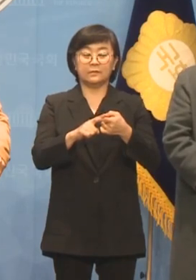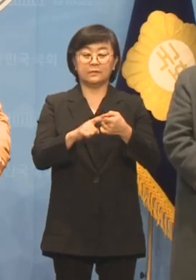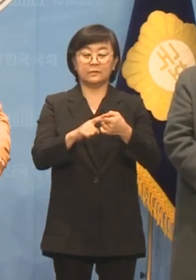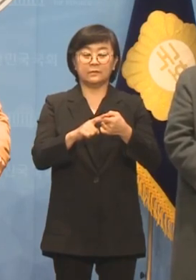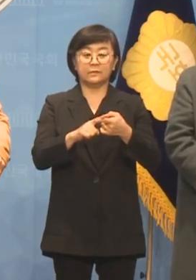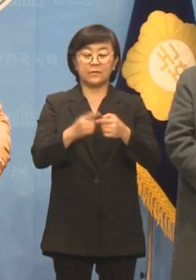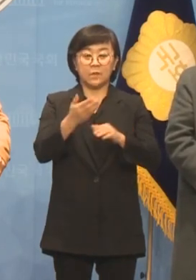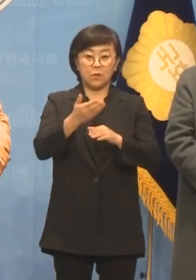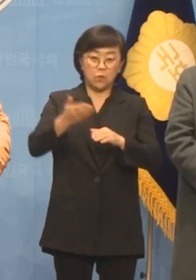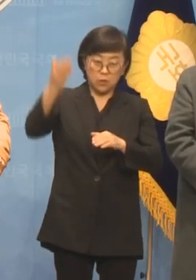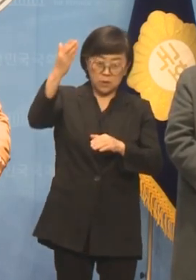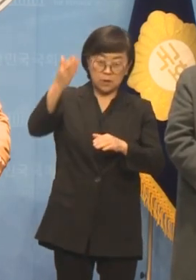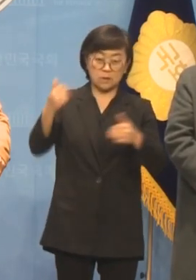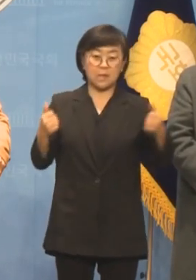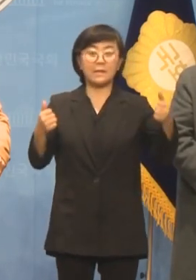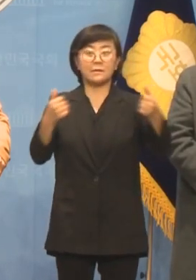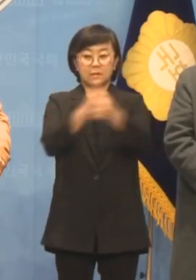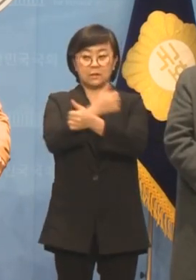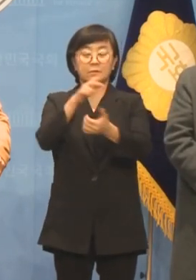고위직 인사